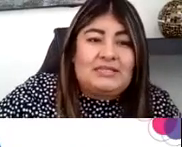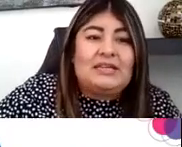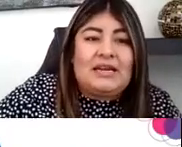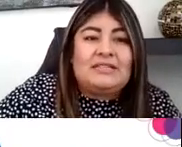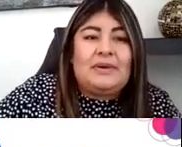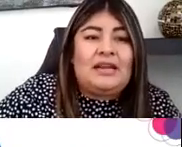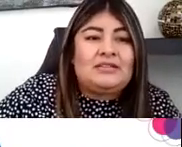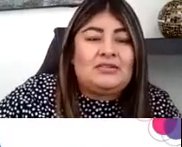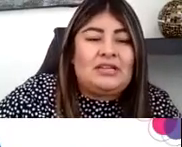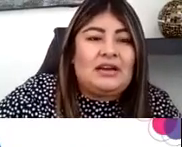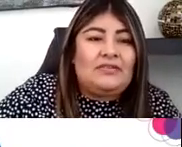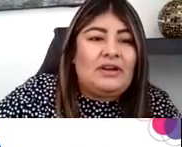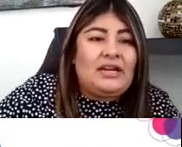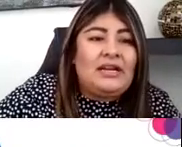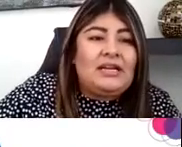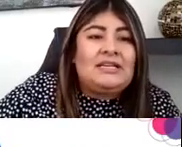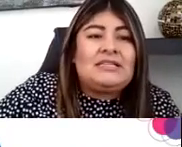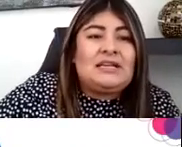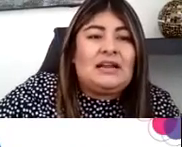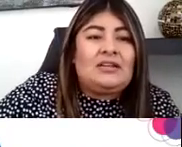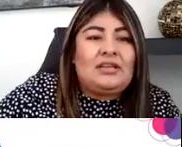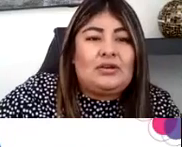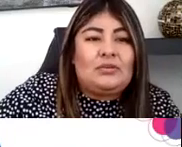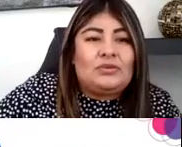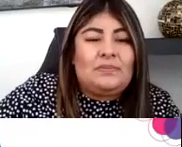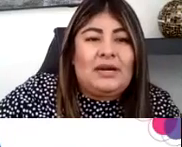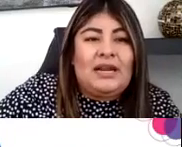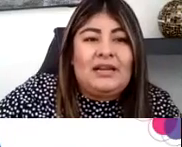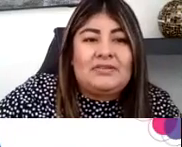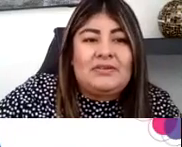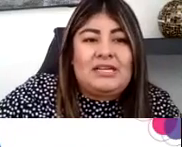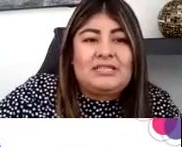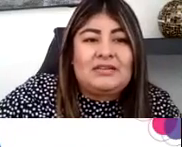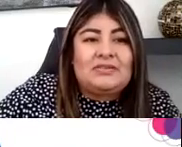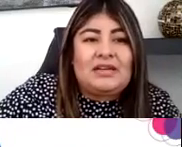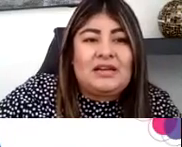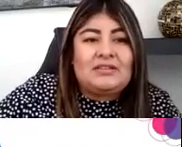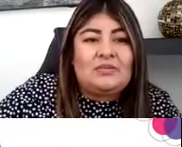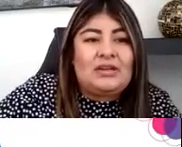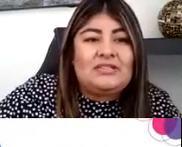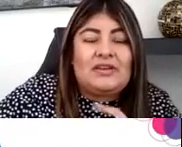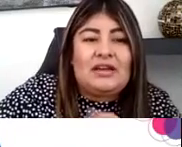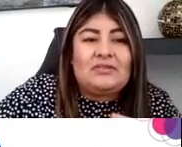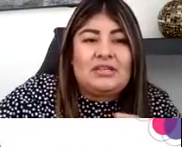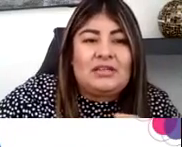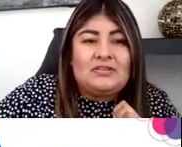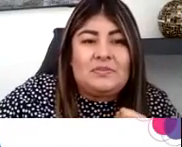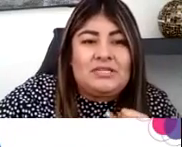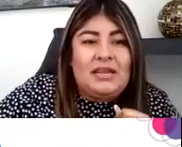Segregar es separar y excluir es dejar fuera. Segregar lo entiendo como separar, excluir es rechazo, segregar es como clasificarlos y tratarlos especial,